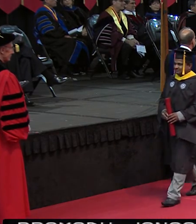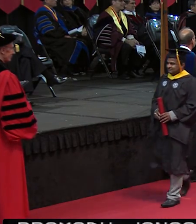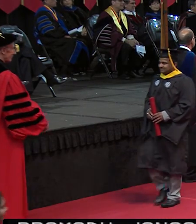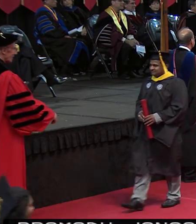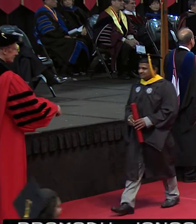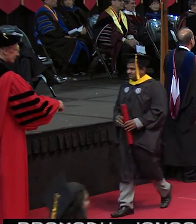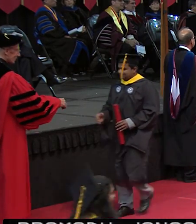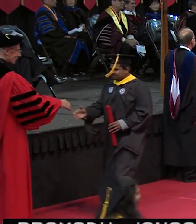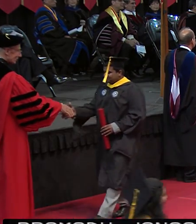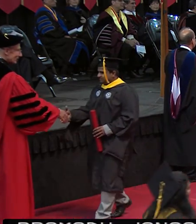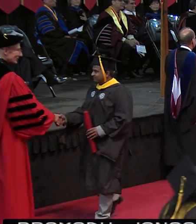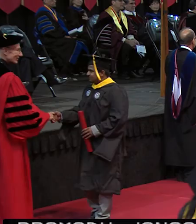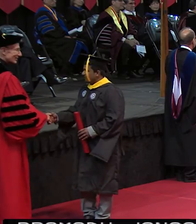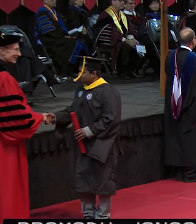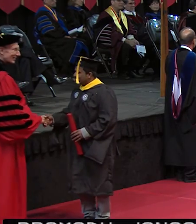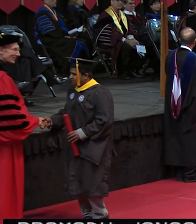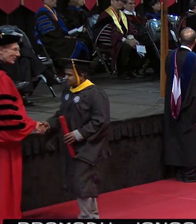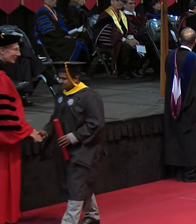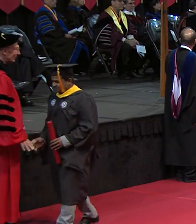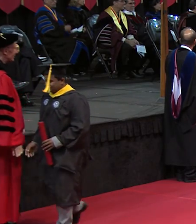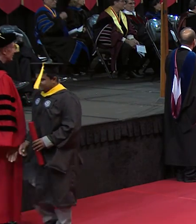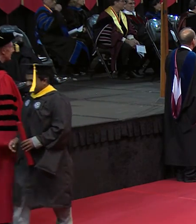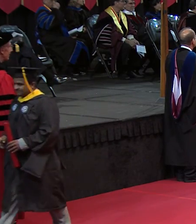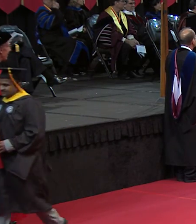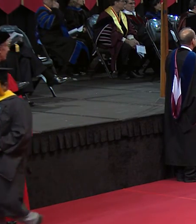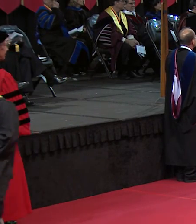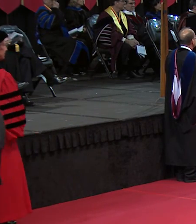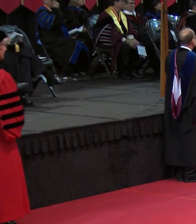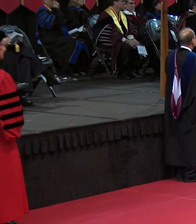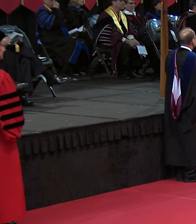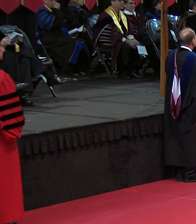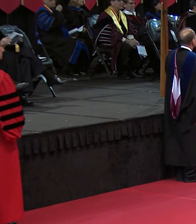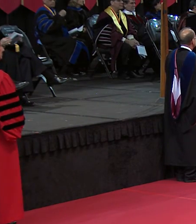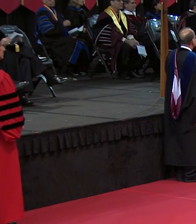Narendra Kumar Pravinbhai Lakhani.